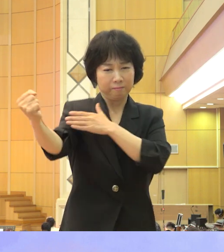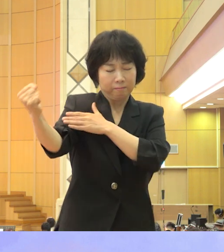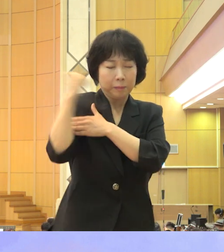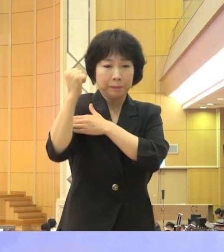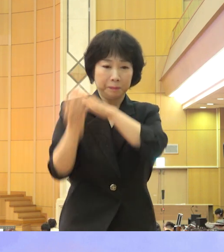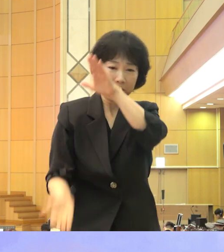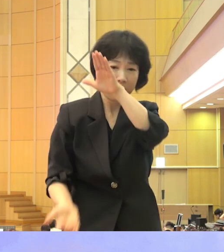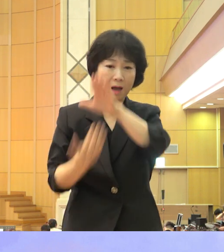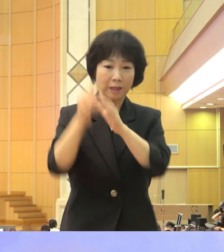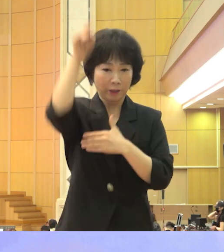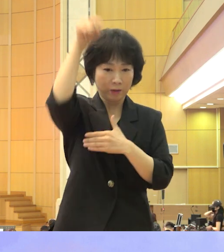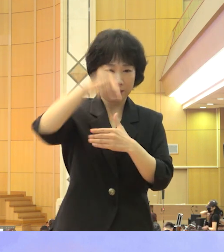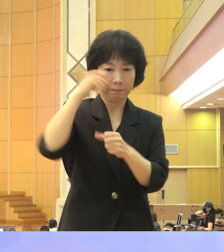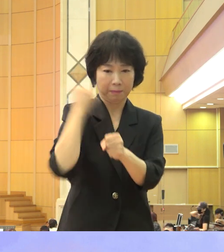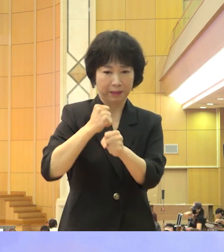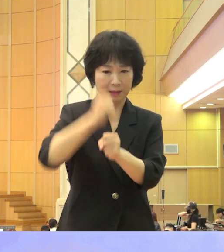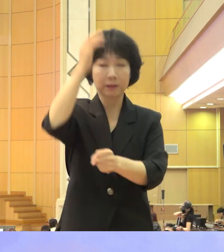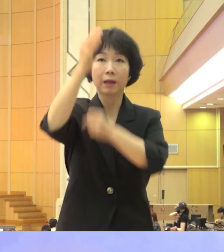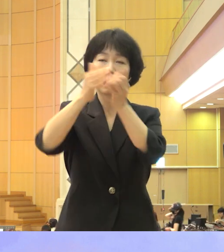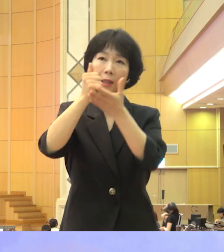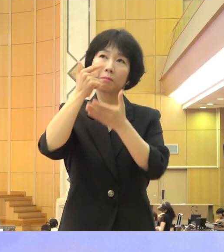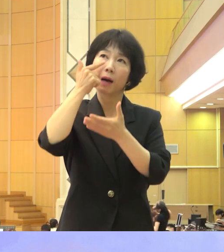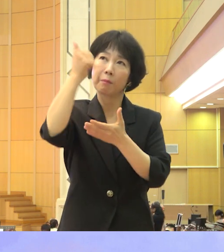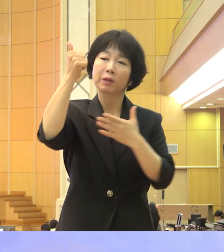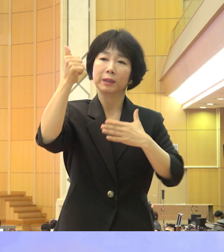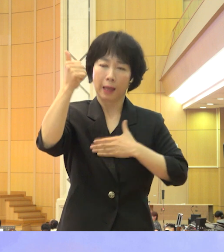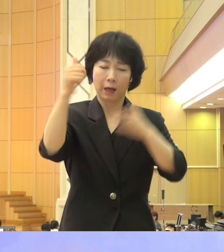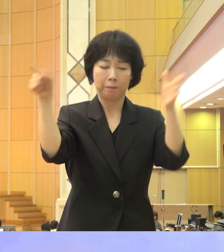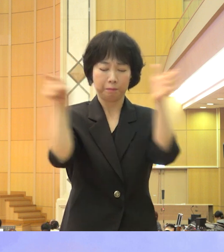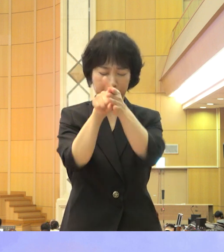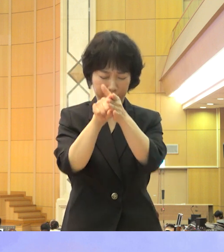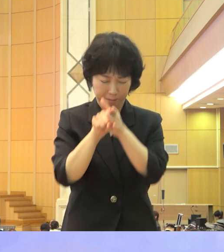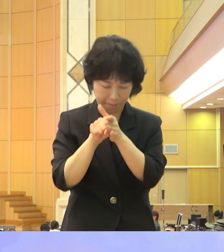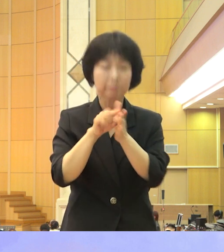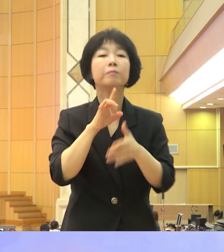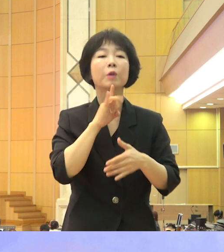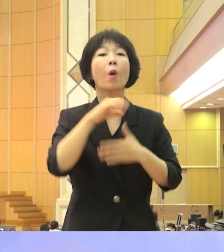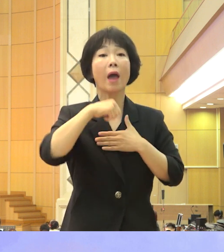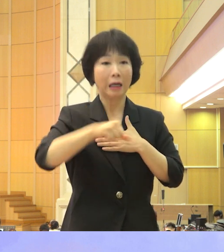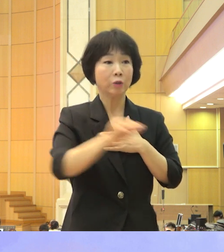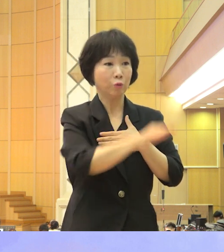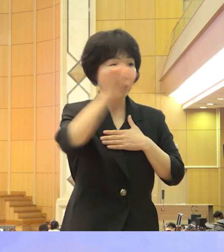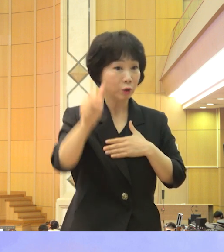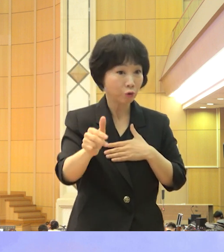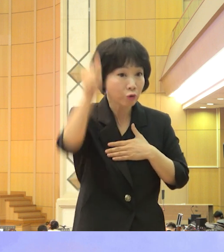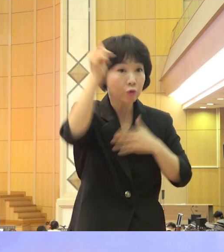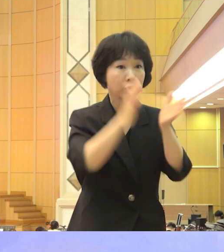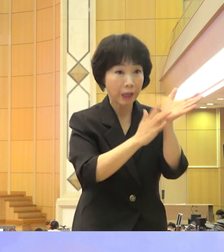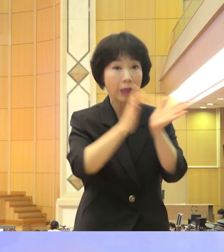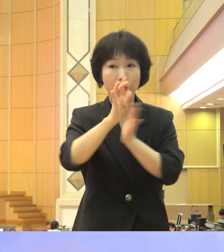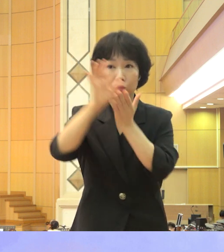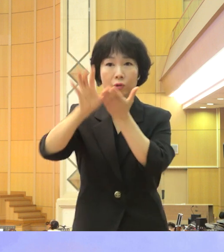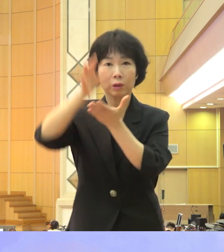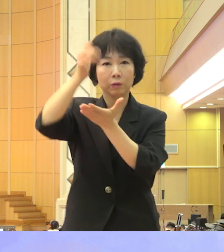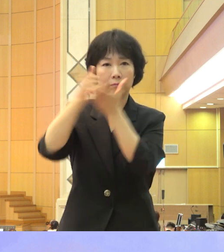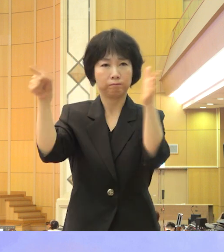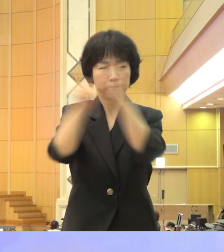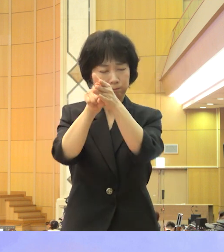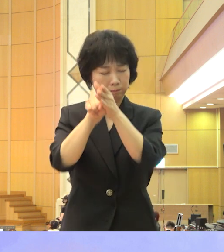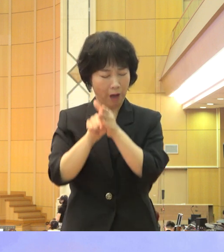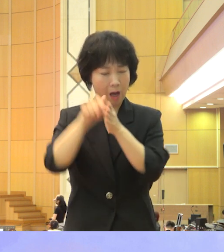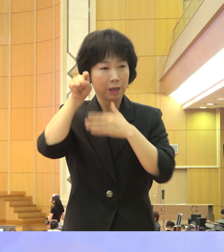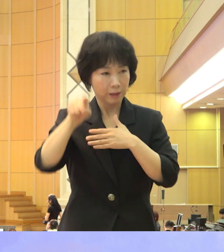전능하사 천지를 만드신 하나님 아버지를 내가 믿사오며 그 외아들 우리 주 예수